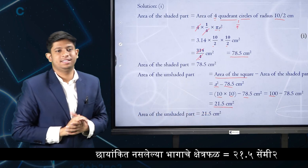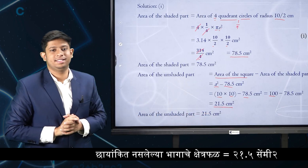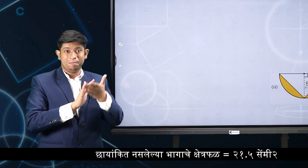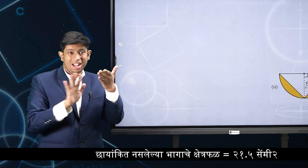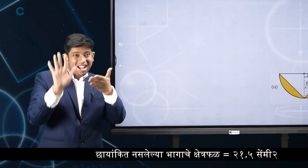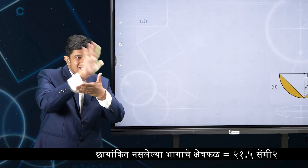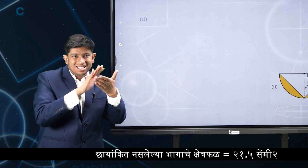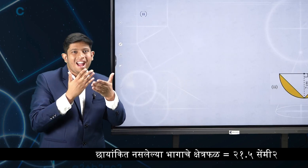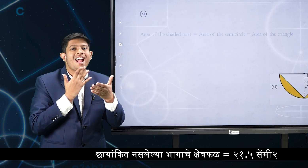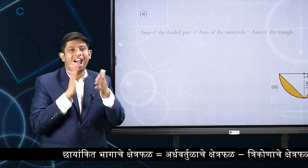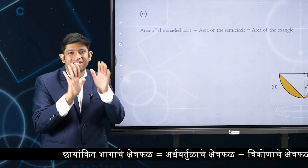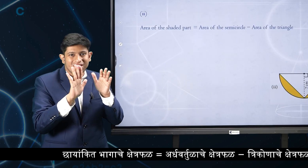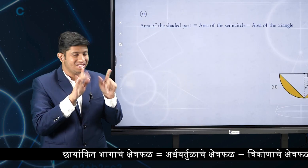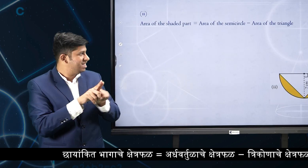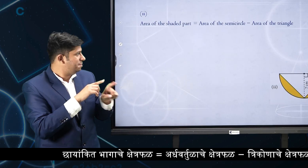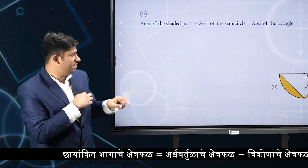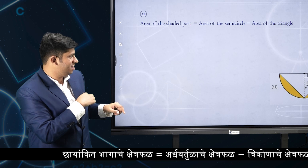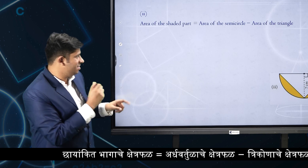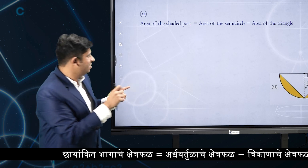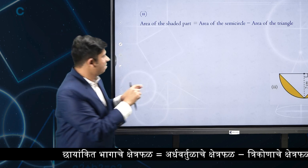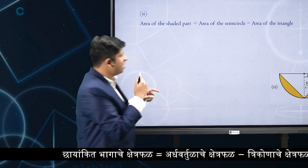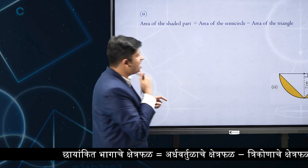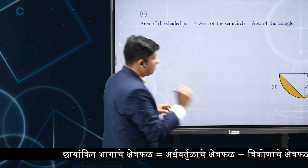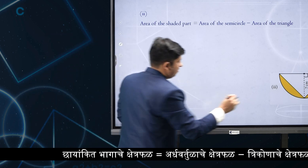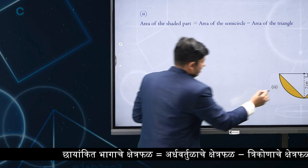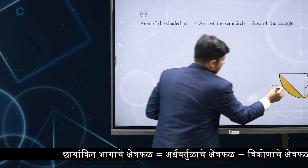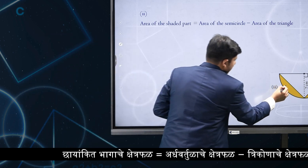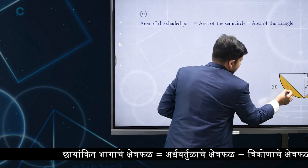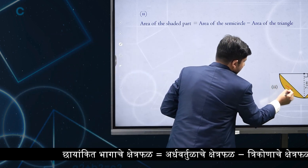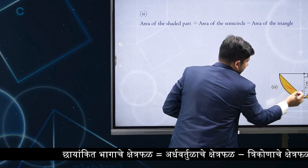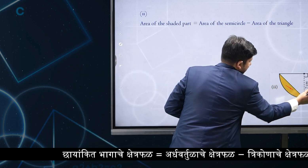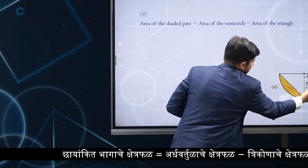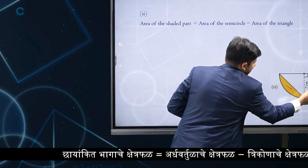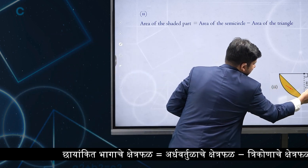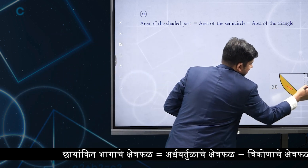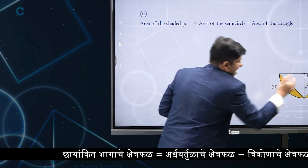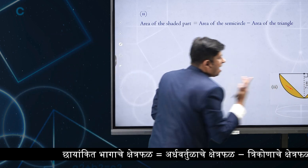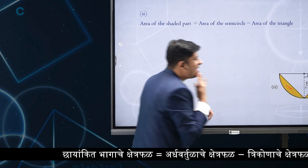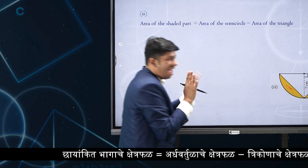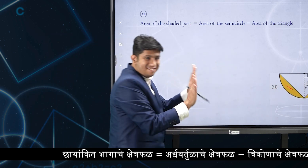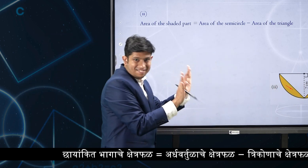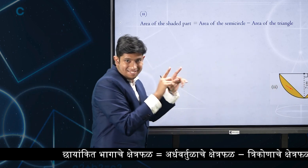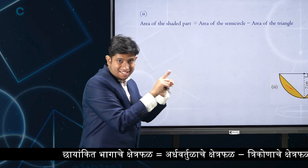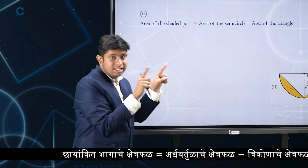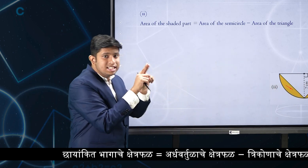21.5 सेंटीमीटर स्क्वेअर. छायांकित भागाचे क्षेत्रफळ इज इक्वल टू अर्धवर्तुळाचे क्षेत्रफळ मायनस त्रिकोणाचे